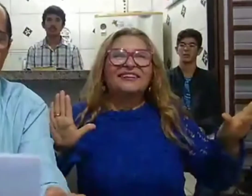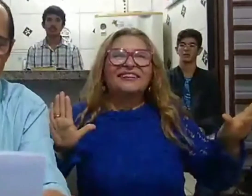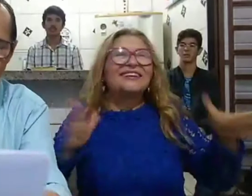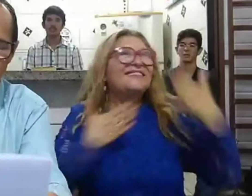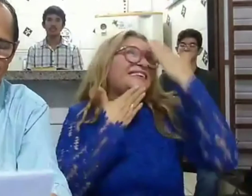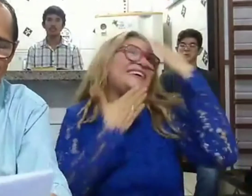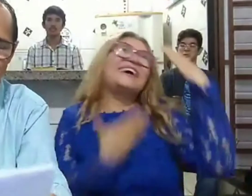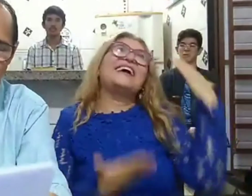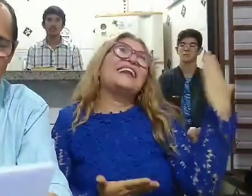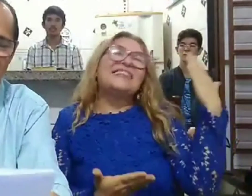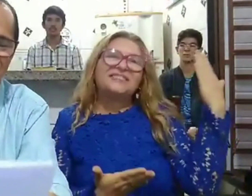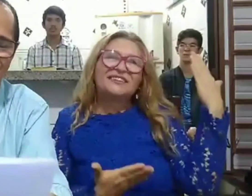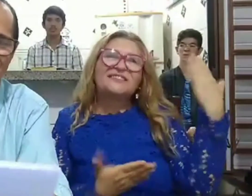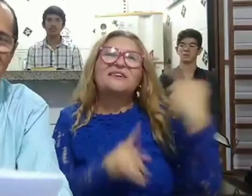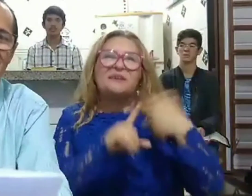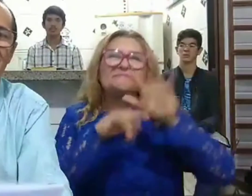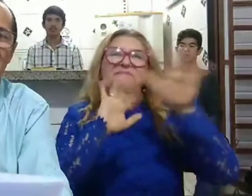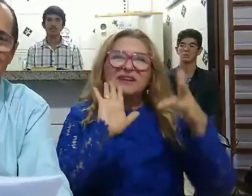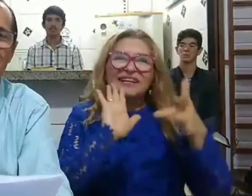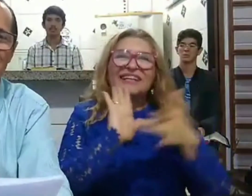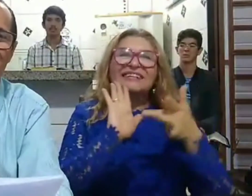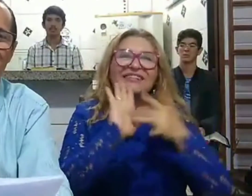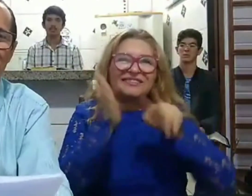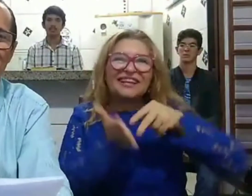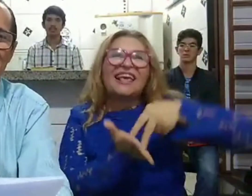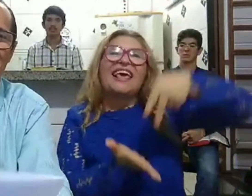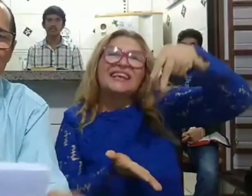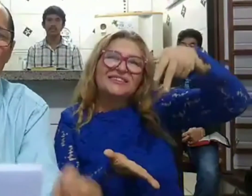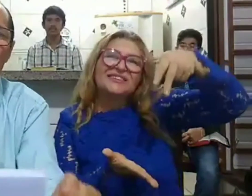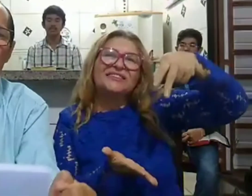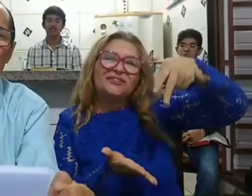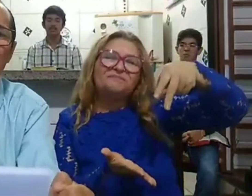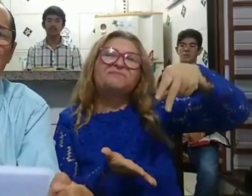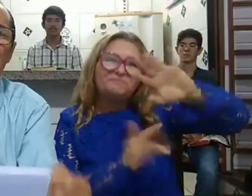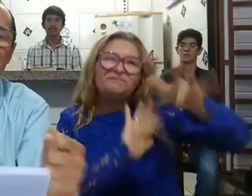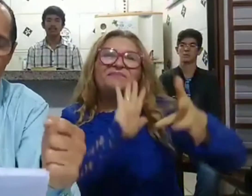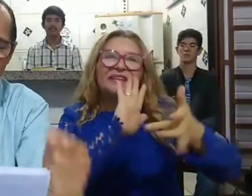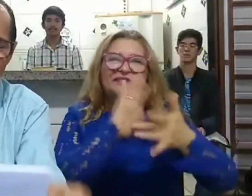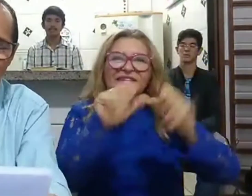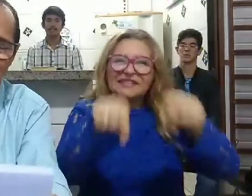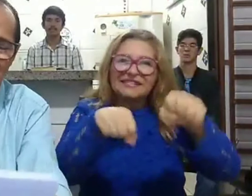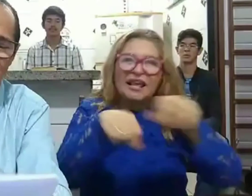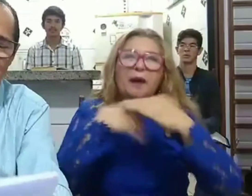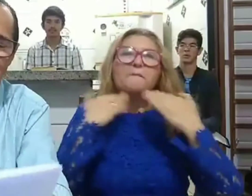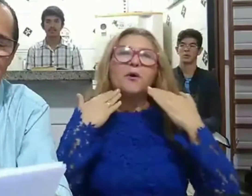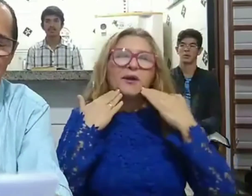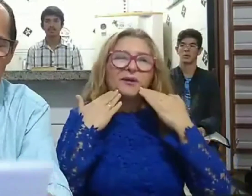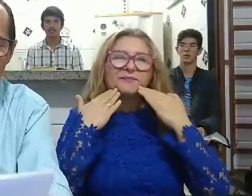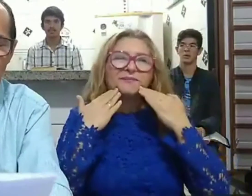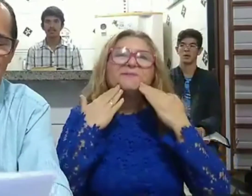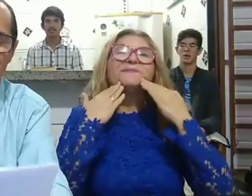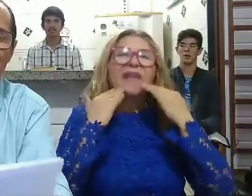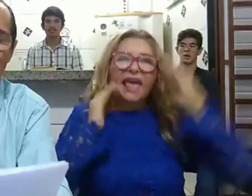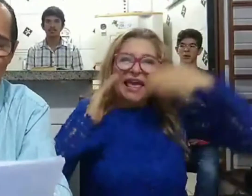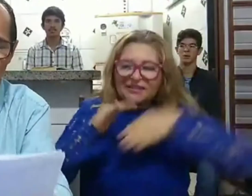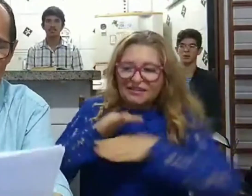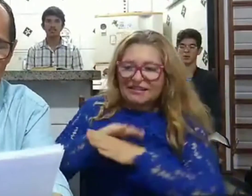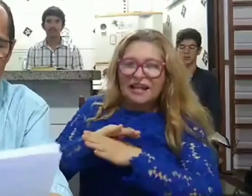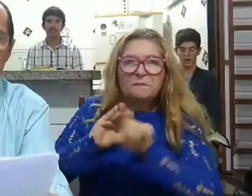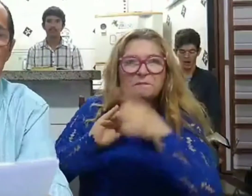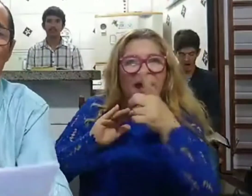Deus, porque Jesus ressuscitou. Ele morreu, ele foi sepultado, mas ele